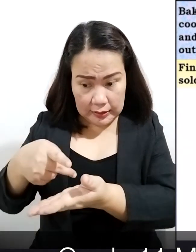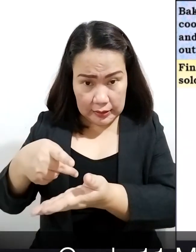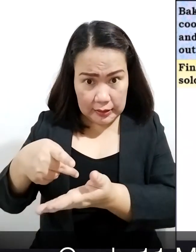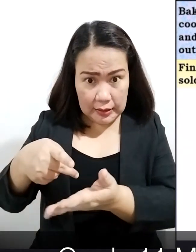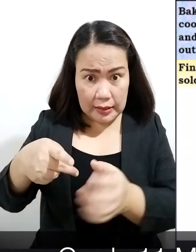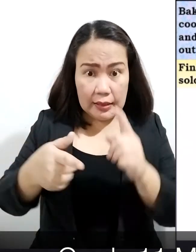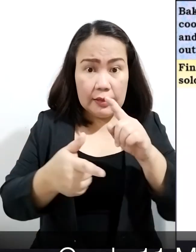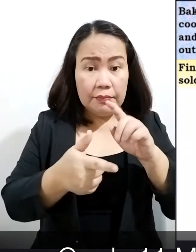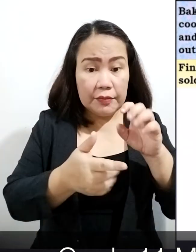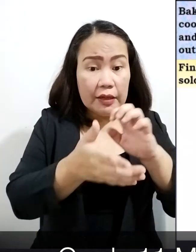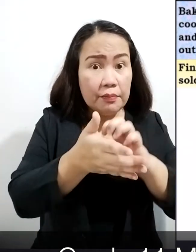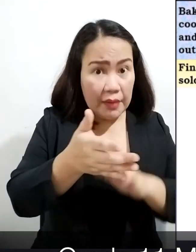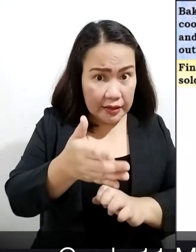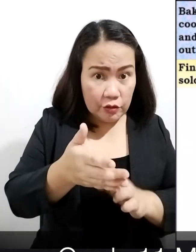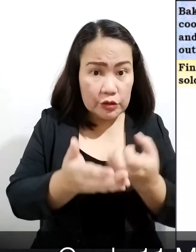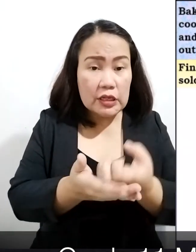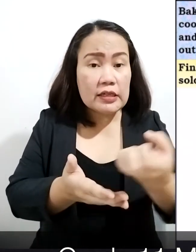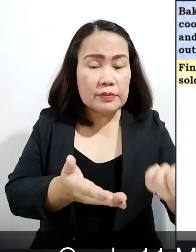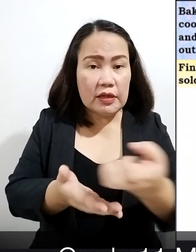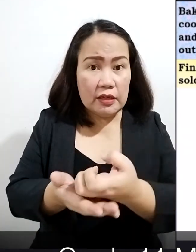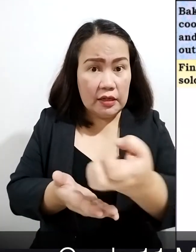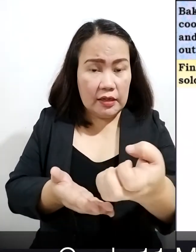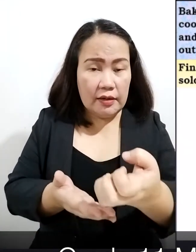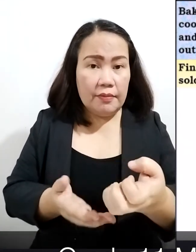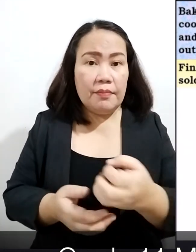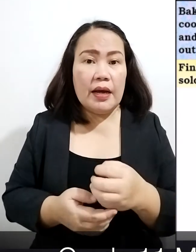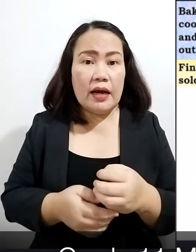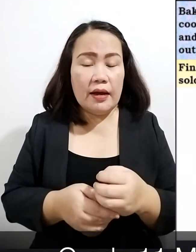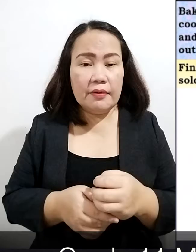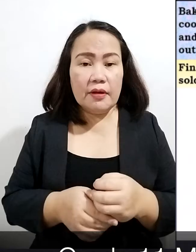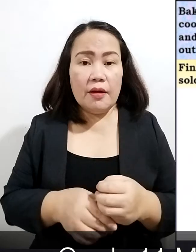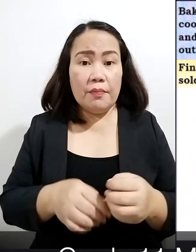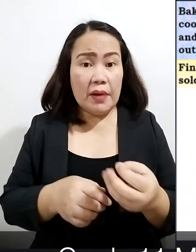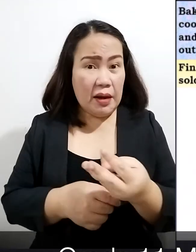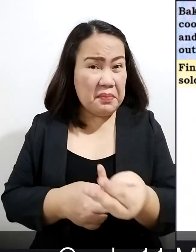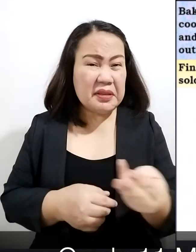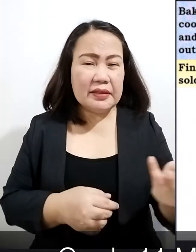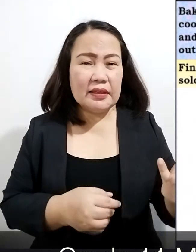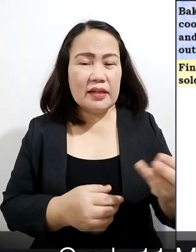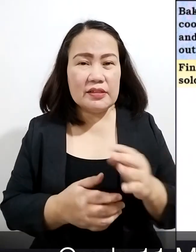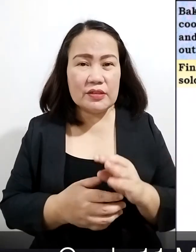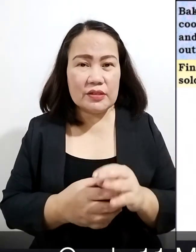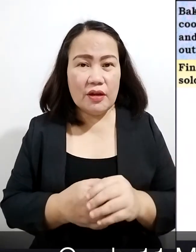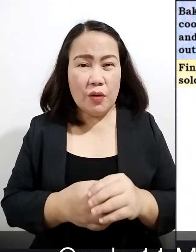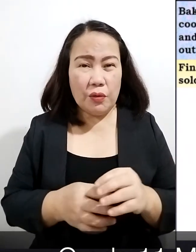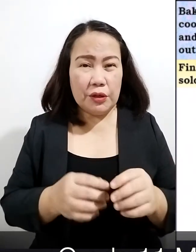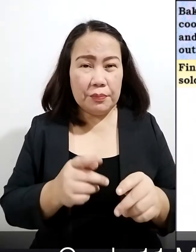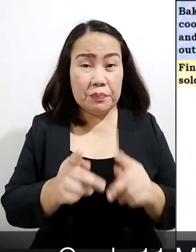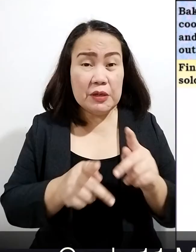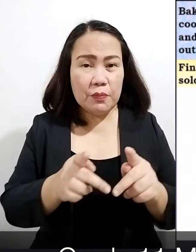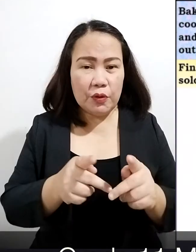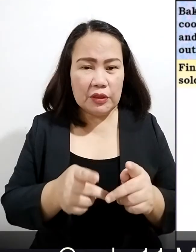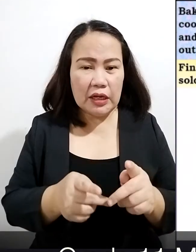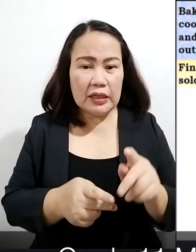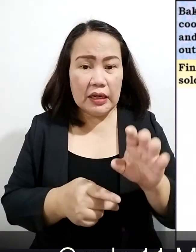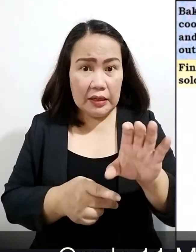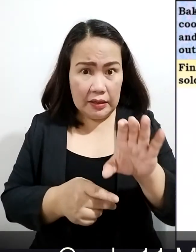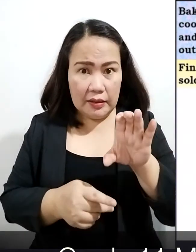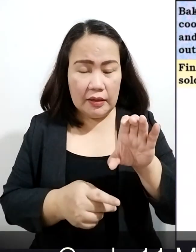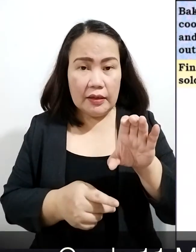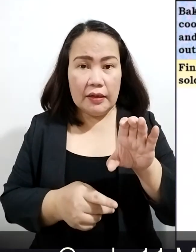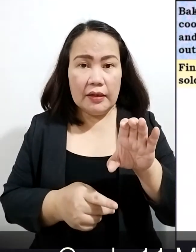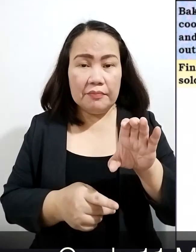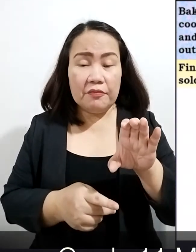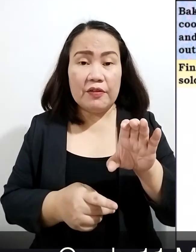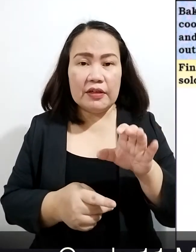ibang ginastusan, maaaring manpower o iba pang materyales na nagkakahalaga ng 500 pesos. Kailangan din